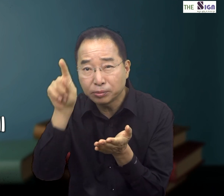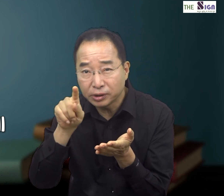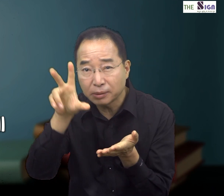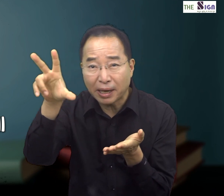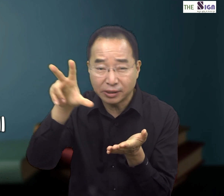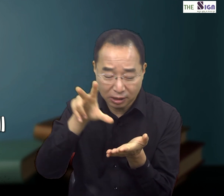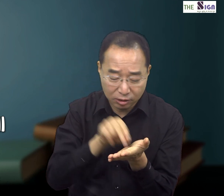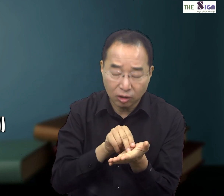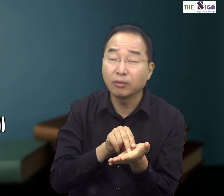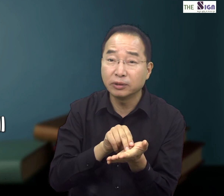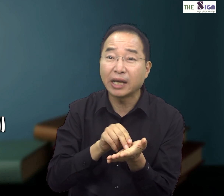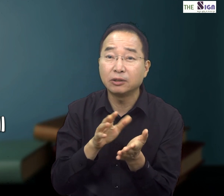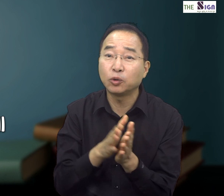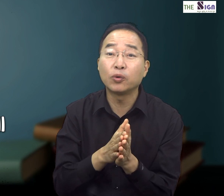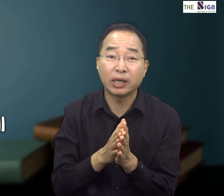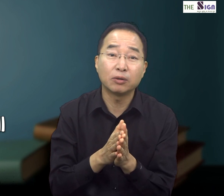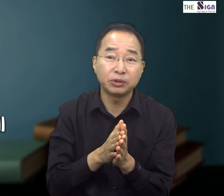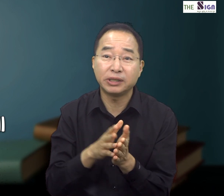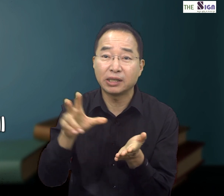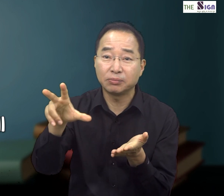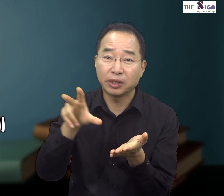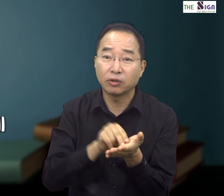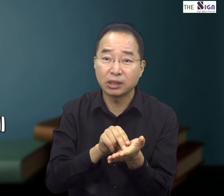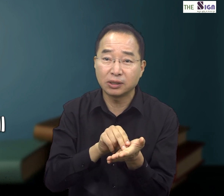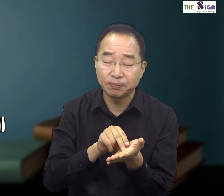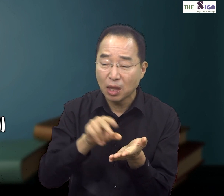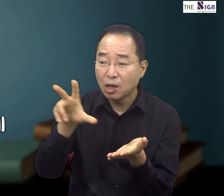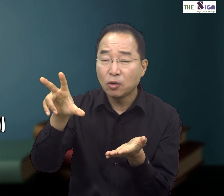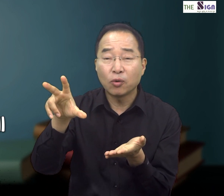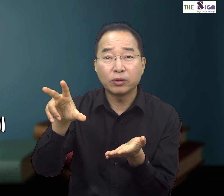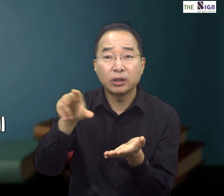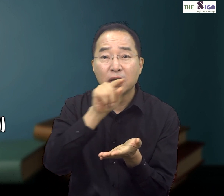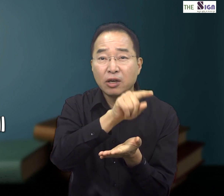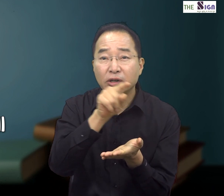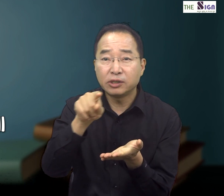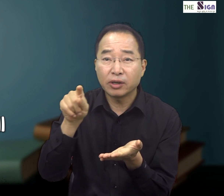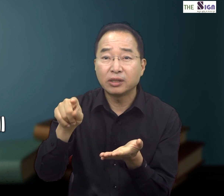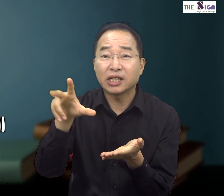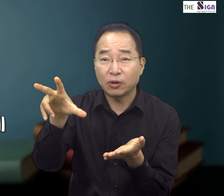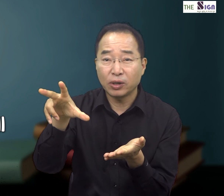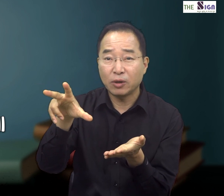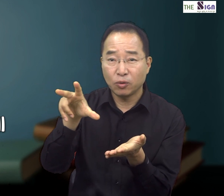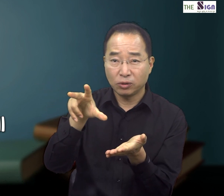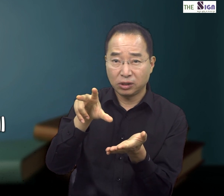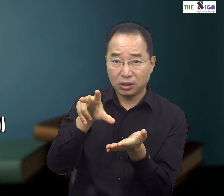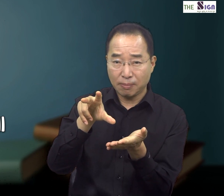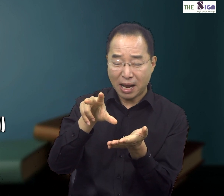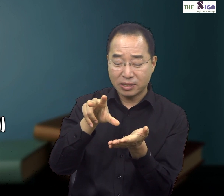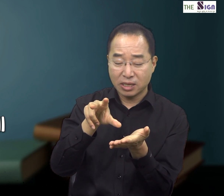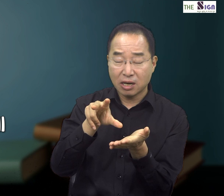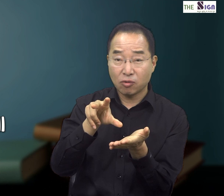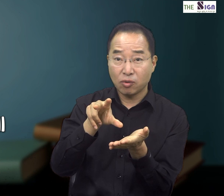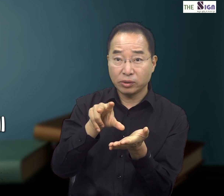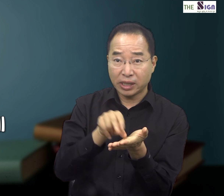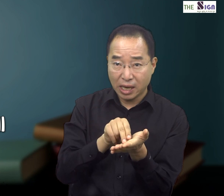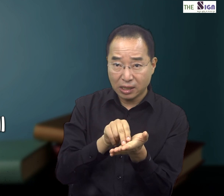부분들이 발췌해서 하는 이런 개념으로 이해하시면 돼요. 어쨌든 요거는 여기저기 있는 자료나 이런 것들을 발췌하고